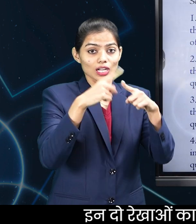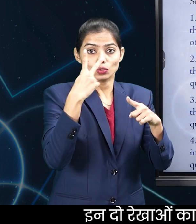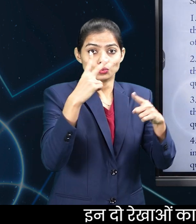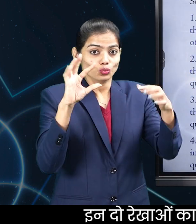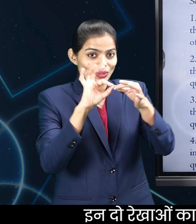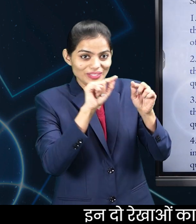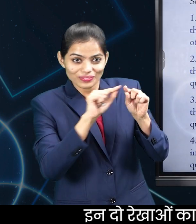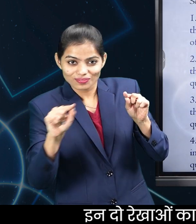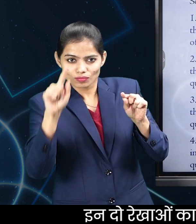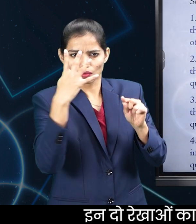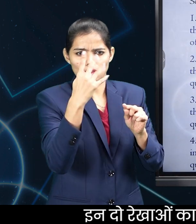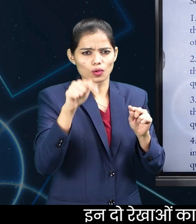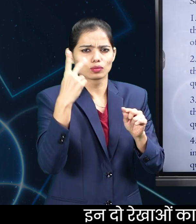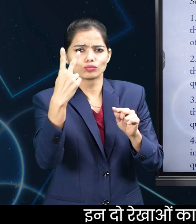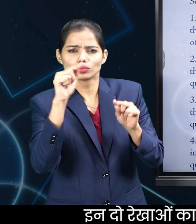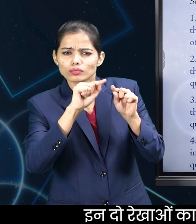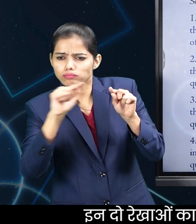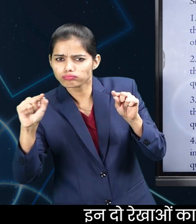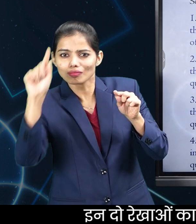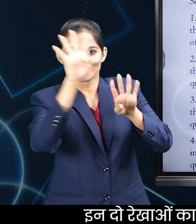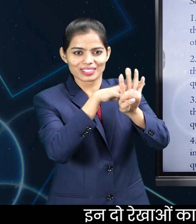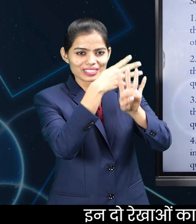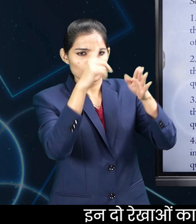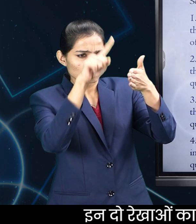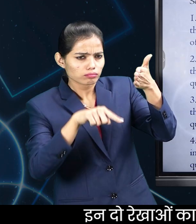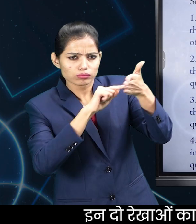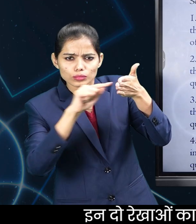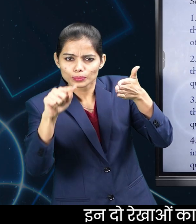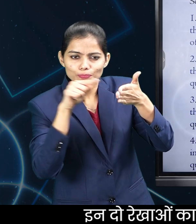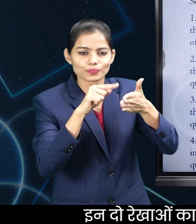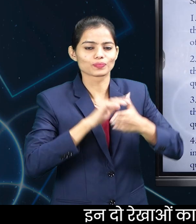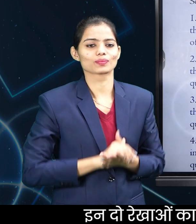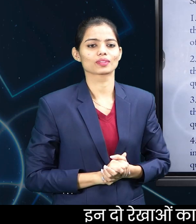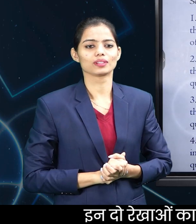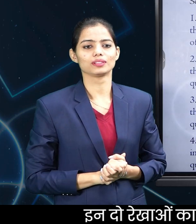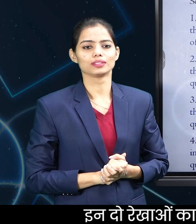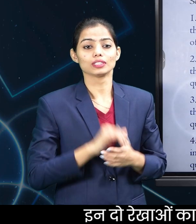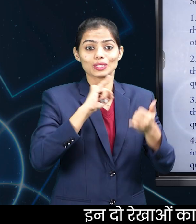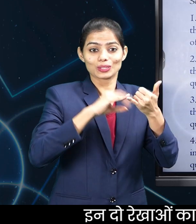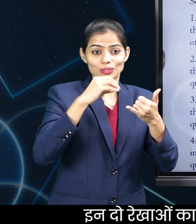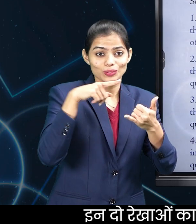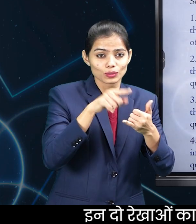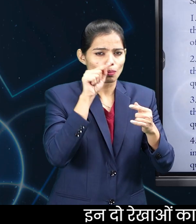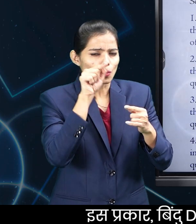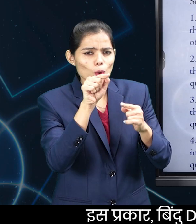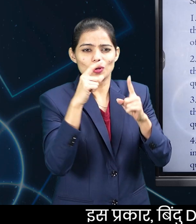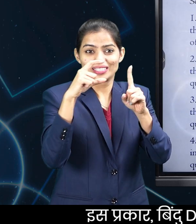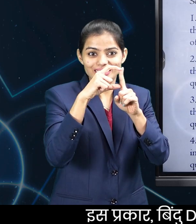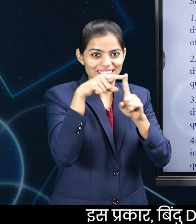इन दो रेखाओं का प्रतिच्छेदन कार्तीय तल में 4, -2 की स्थिति है। इस प्रकार